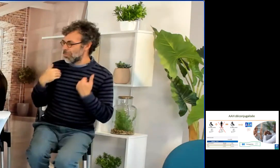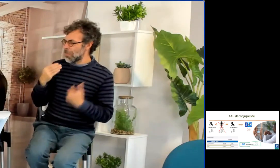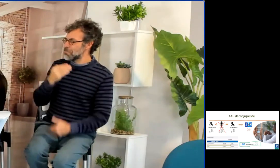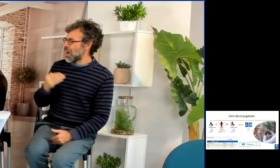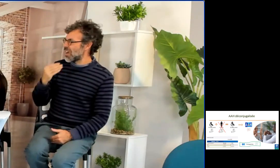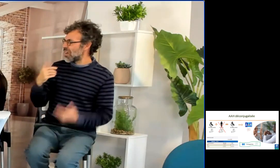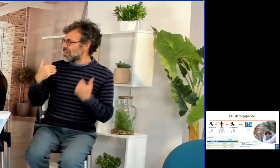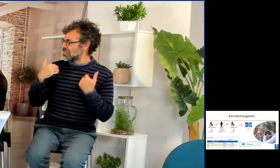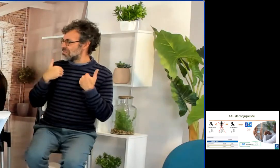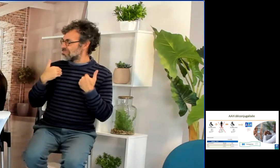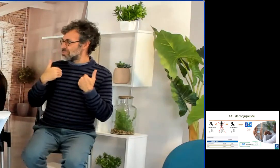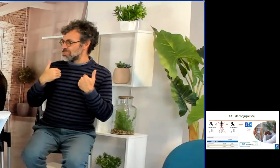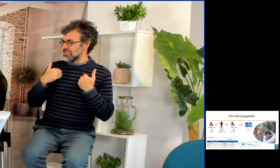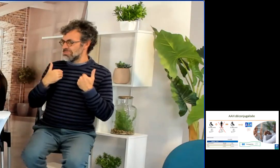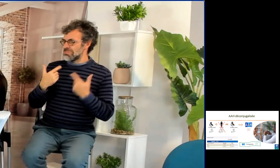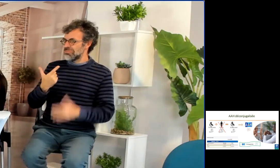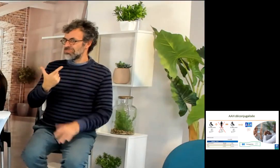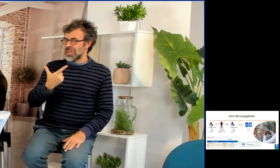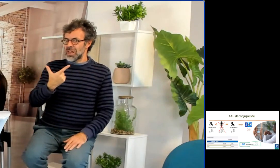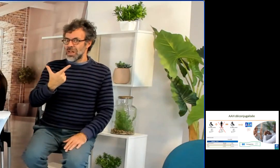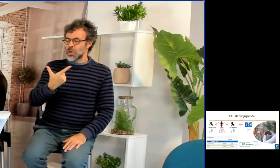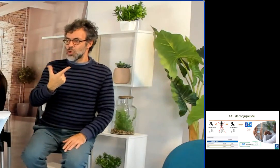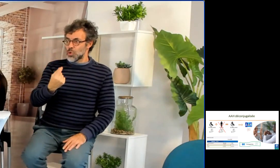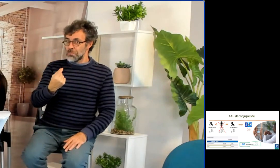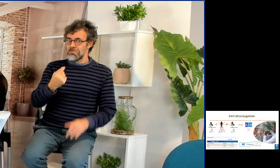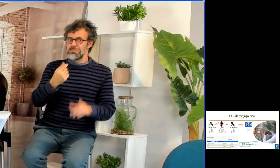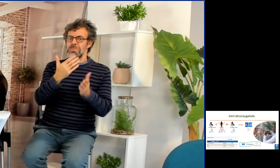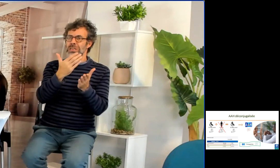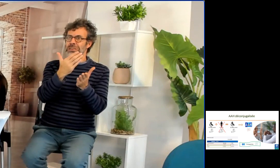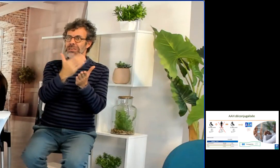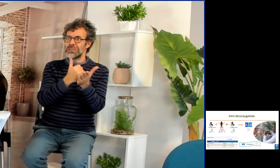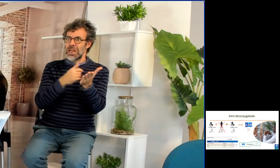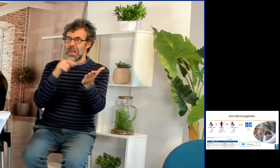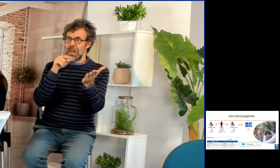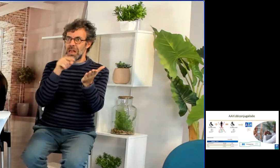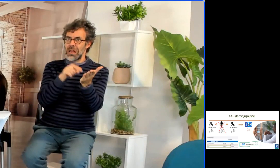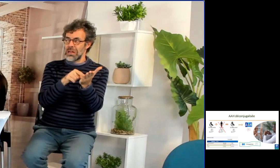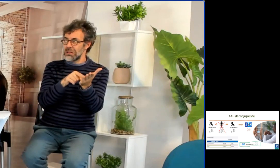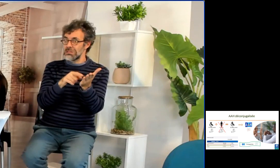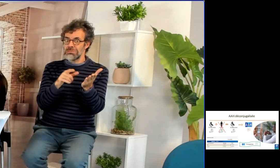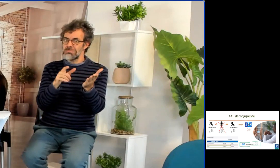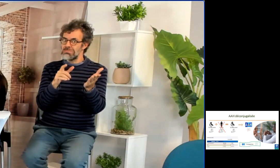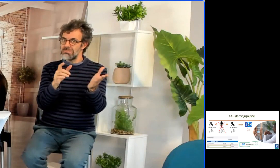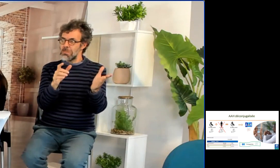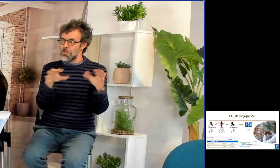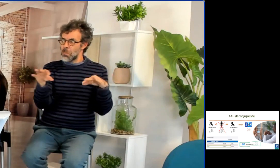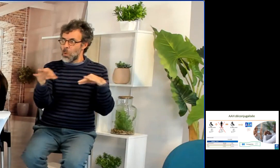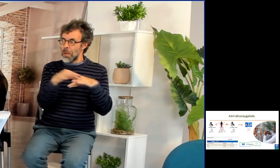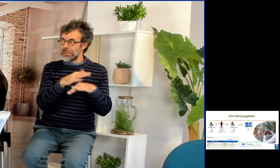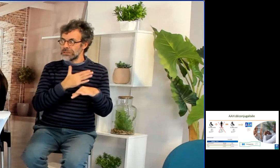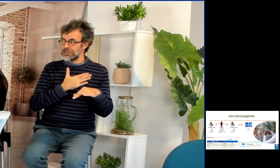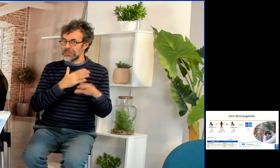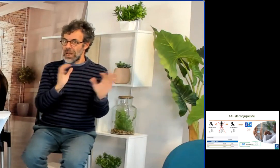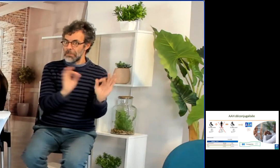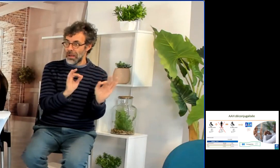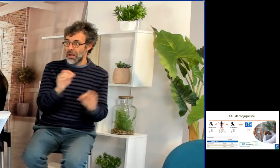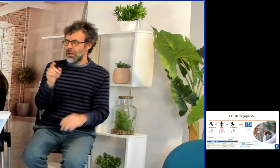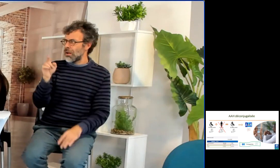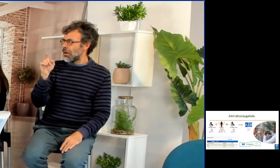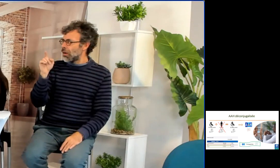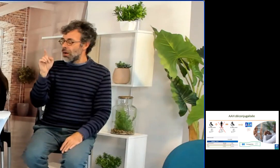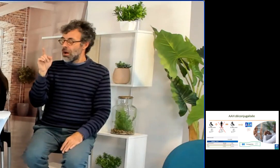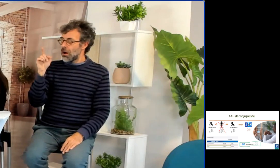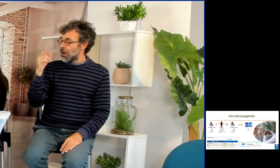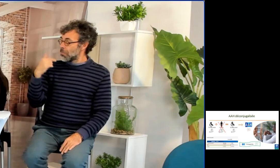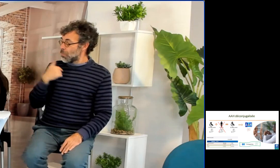et mon conjoint est sans activité. Il n'y a donc pas de ressources. Suis-je donc concerné par la réforme de la déconjugalisation ?» Je